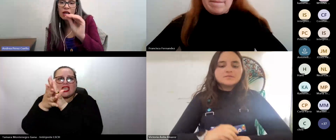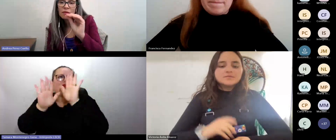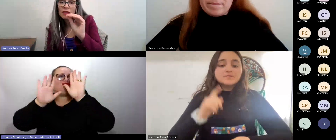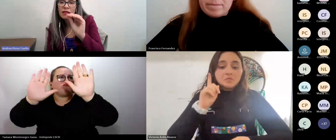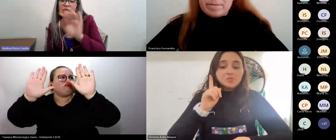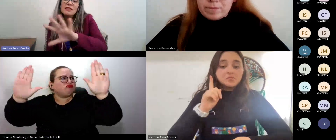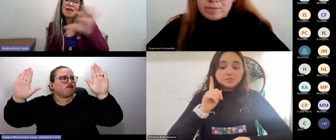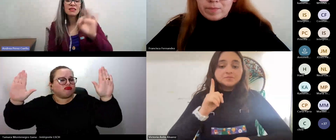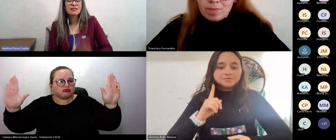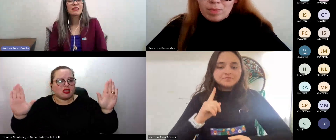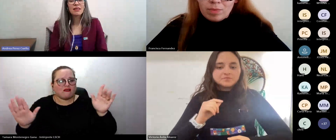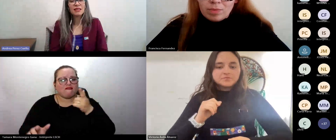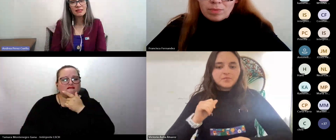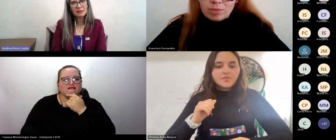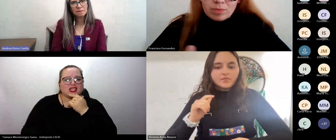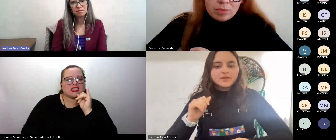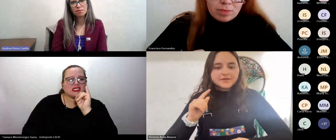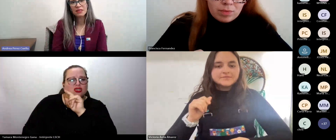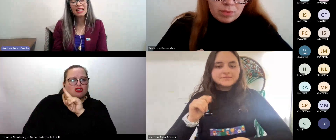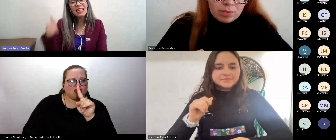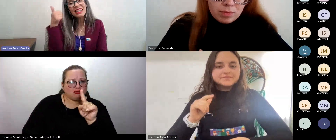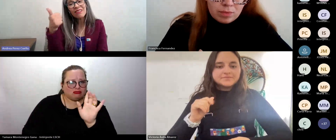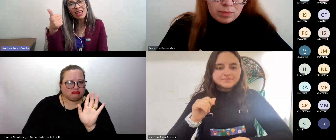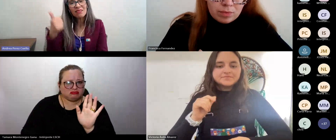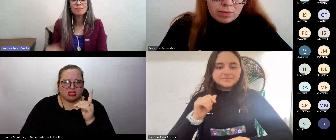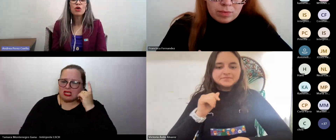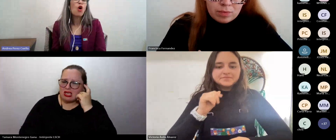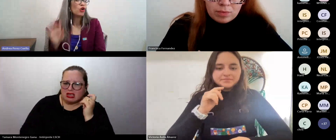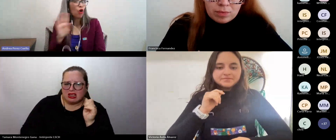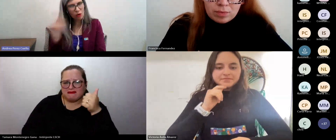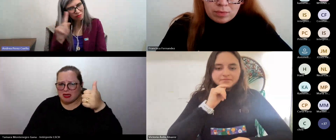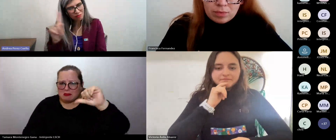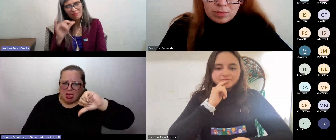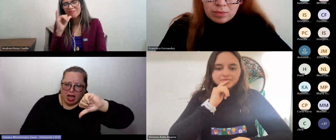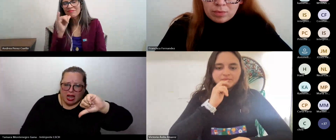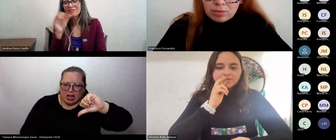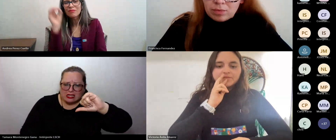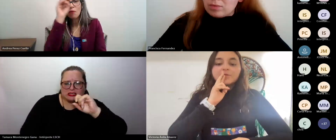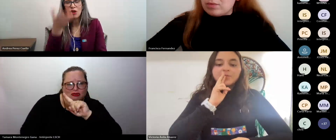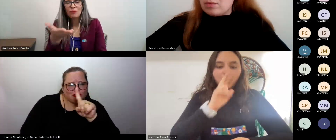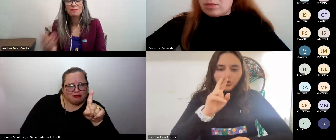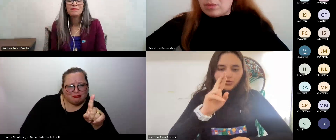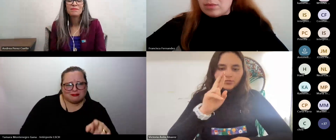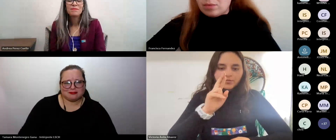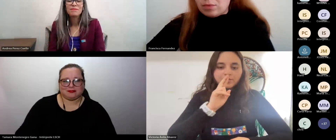aquí particularmente, así hablan de esas tres. ¿Creen que está bien o no?